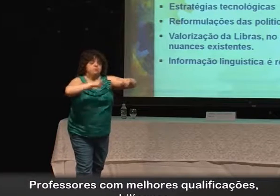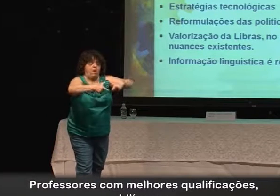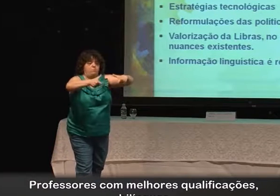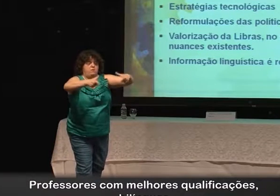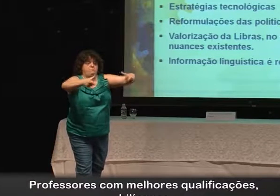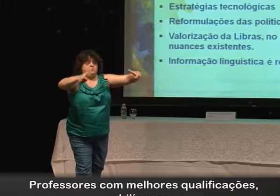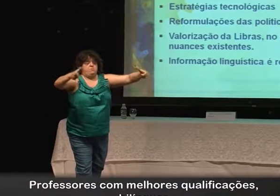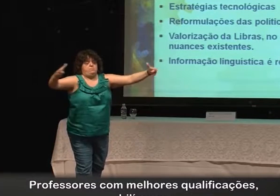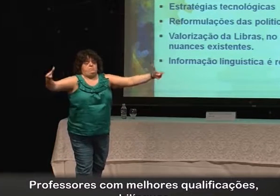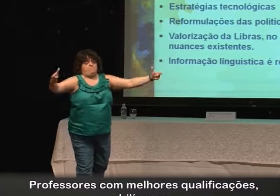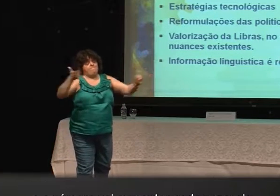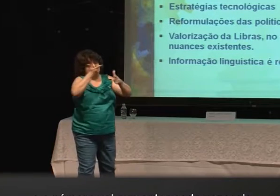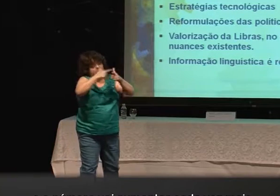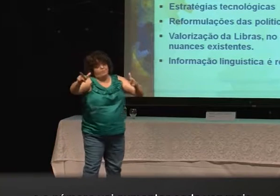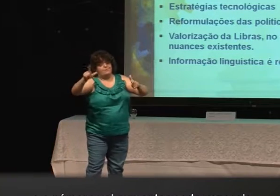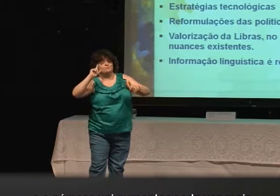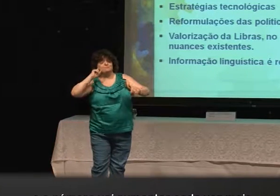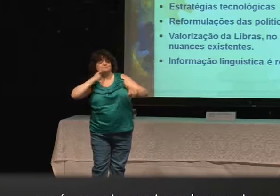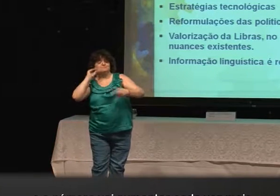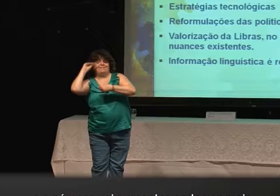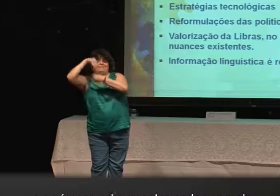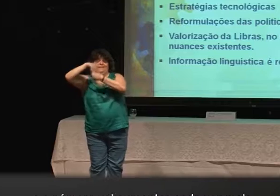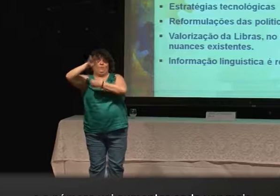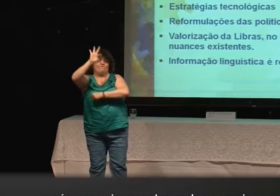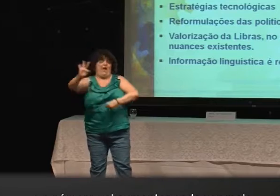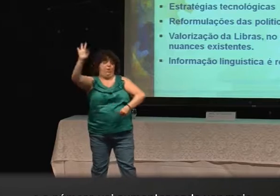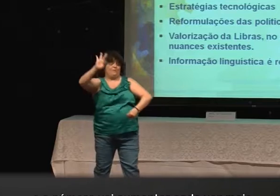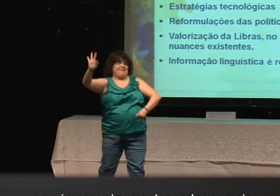qualificações, bilíngues, e o número vai aumentar cada vez mais.